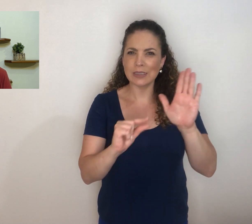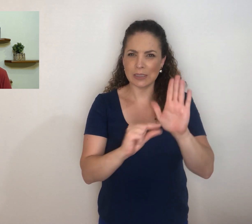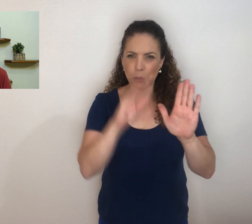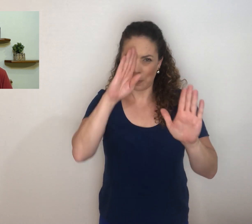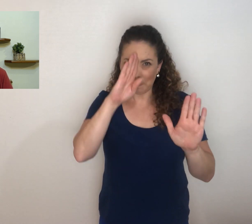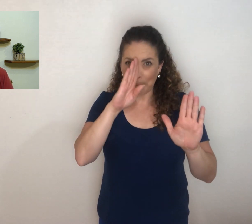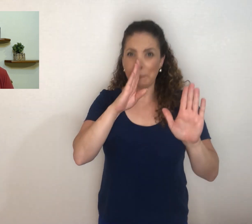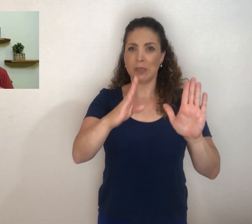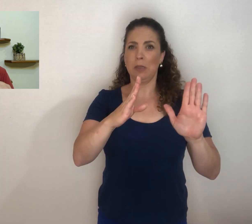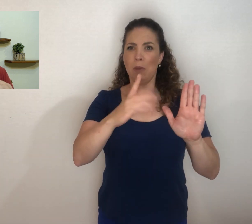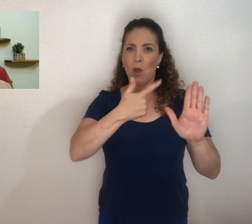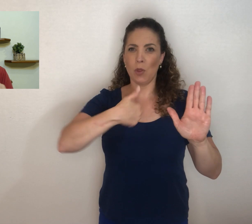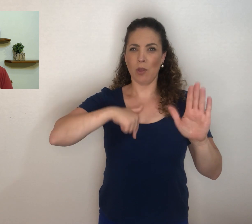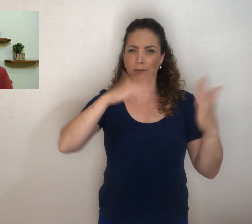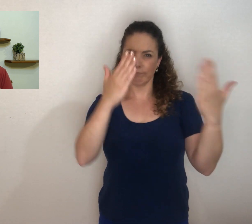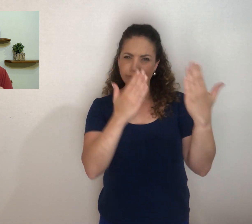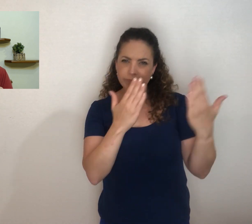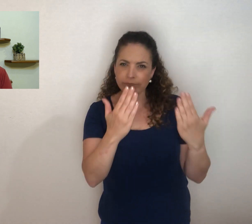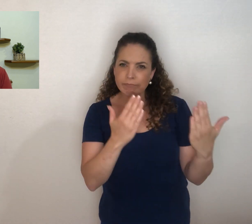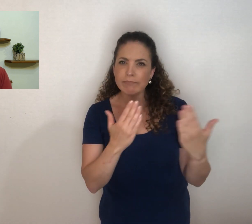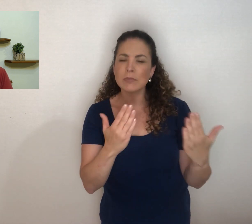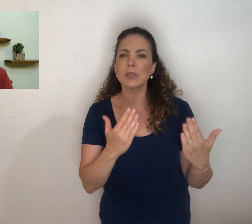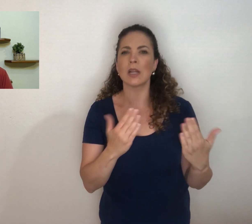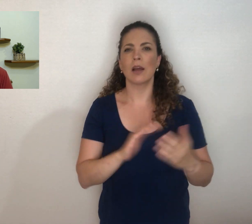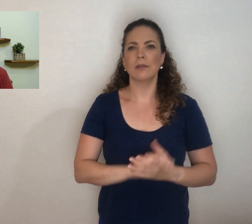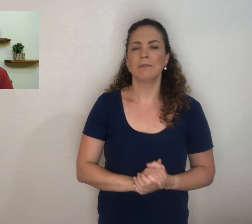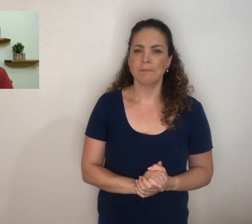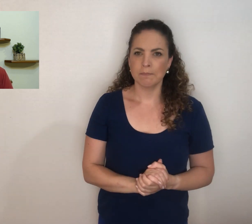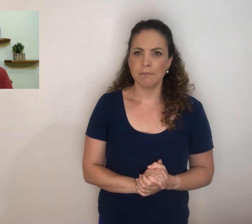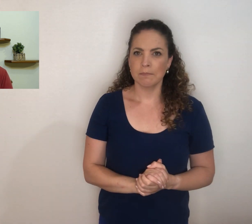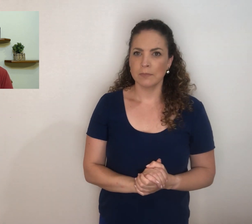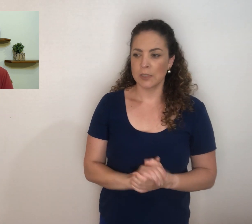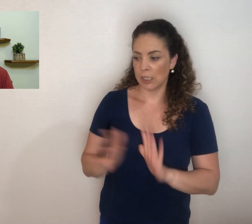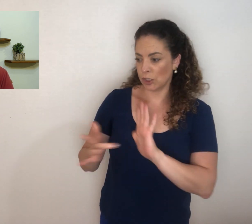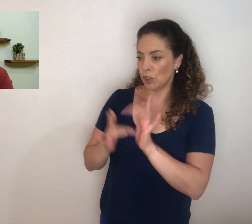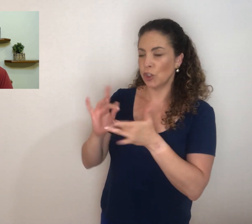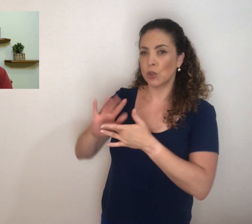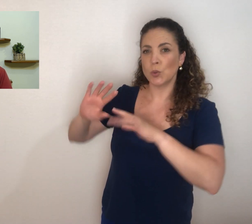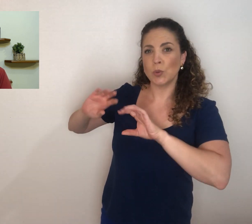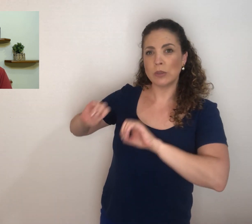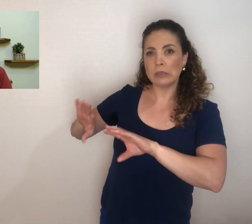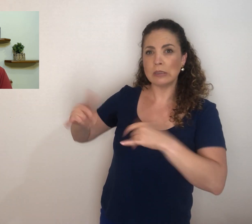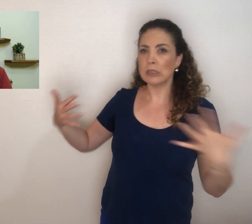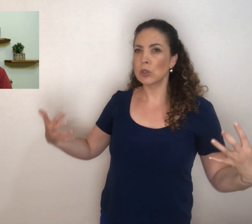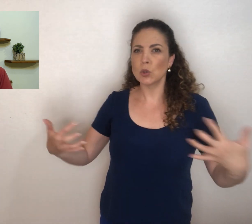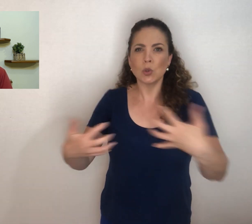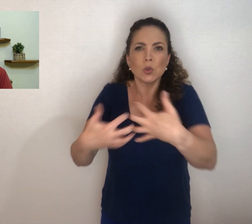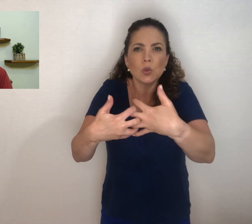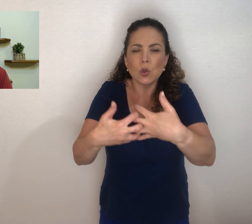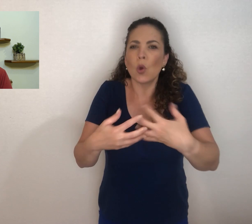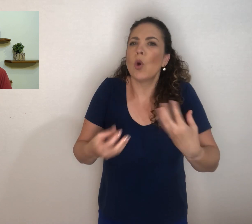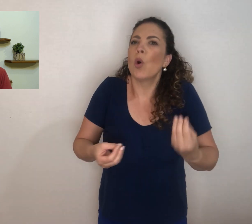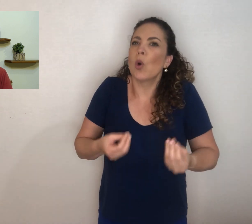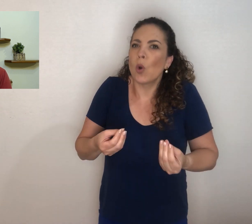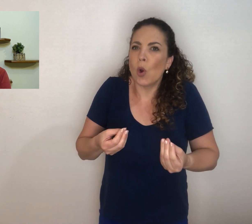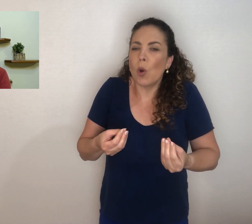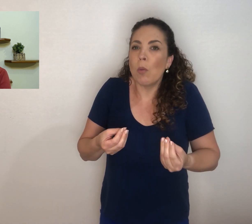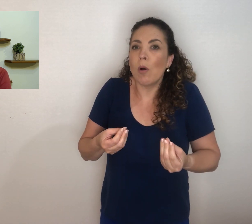buscar compreender e buscar encaixá-los sempre naquela espinha dorsal do ensino